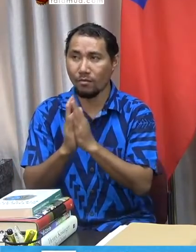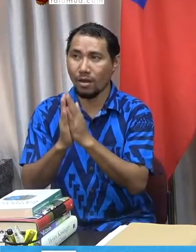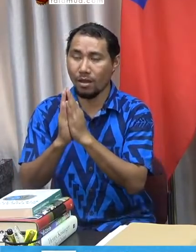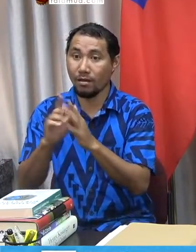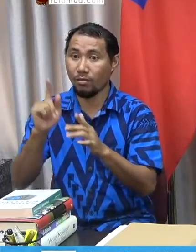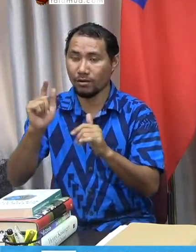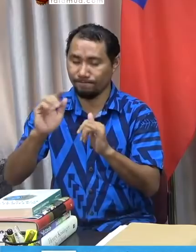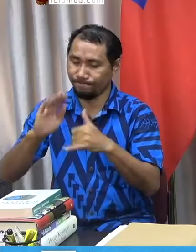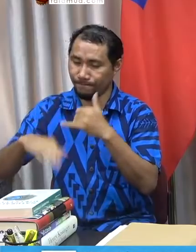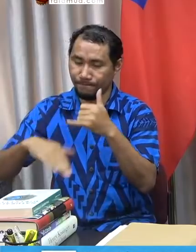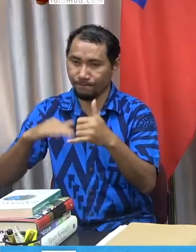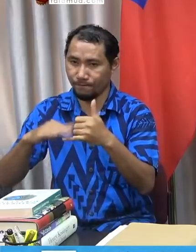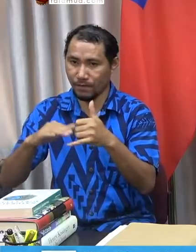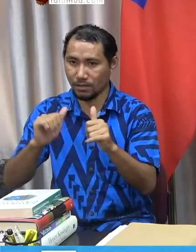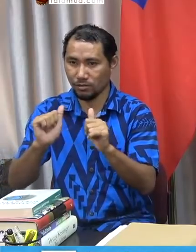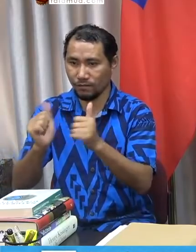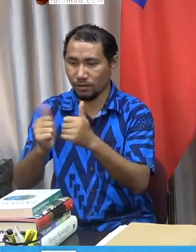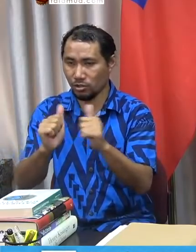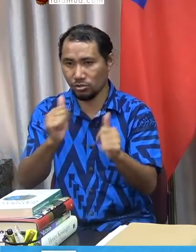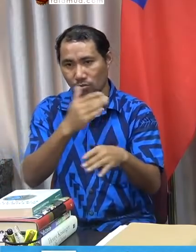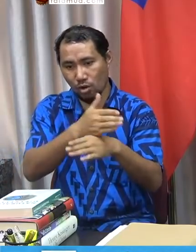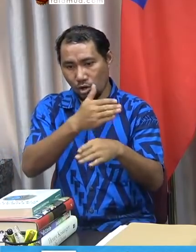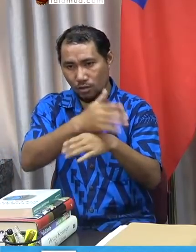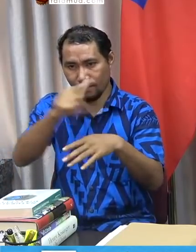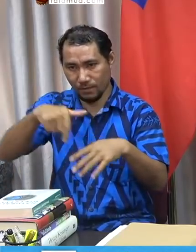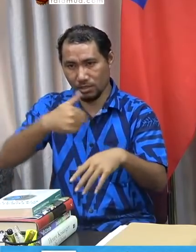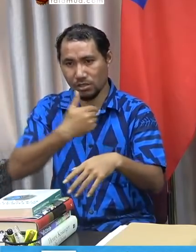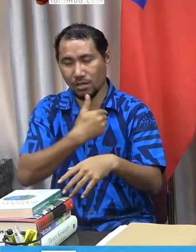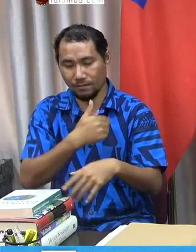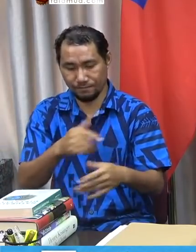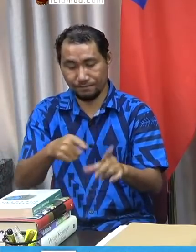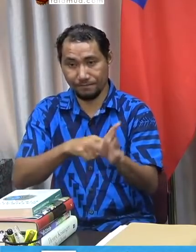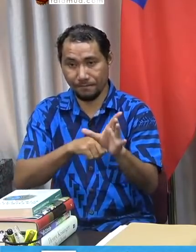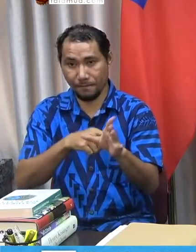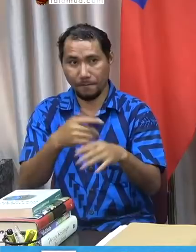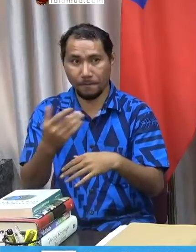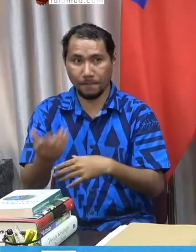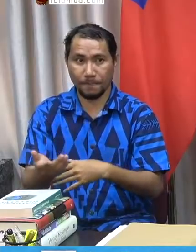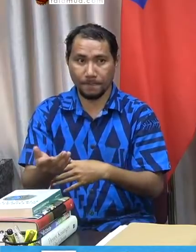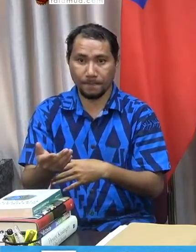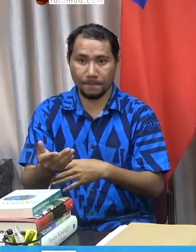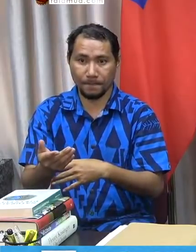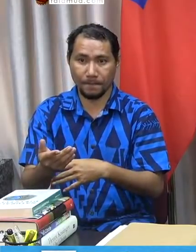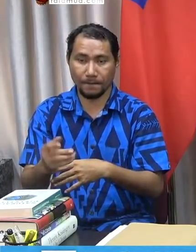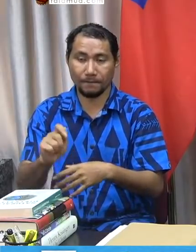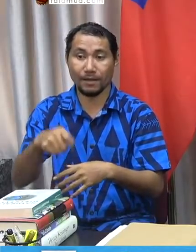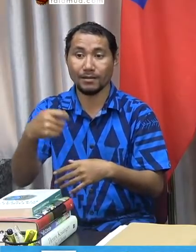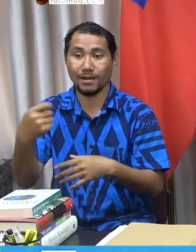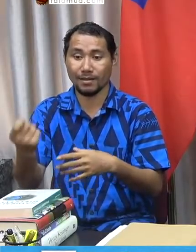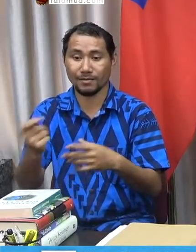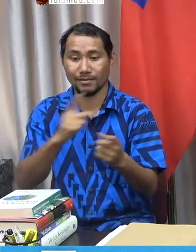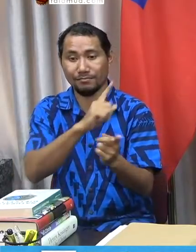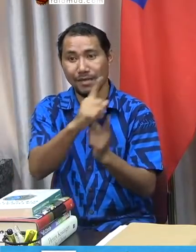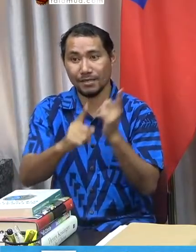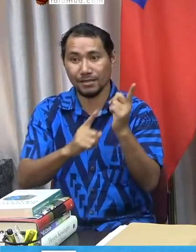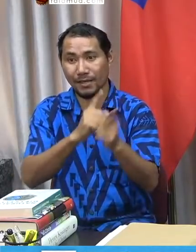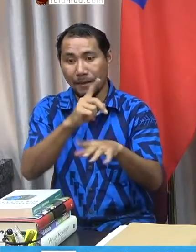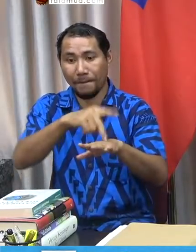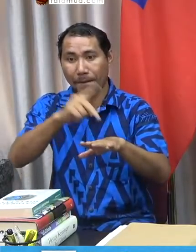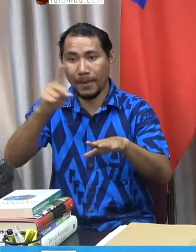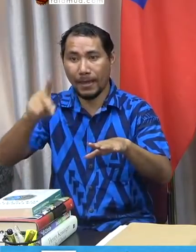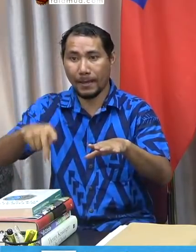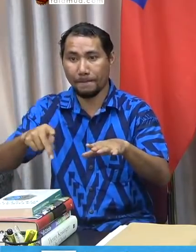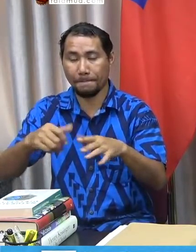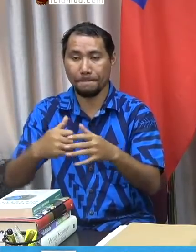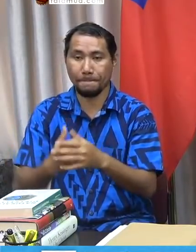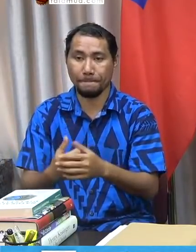wai ngā luenga o le tausanga. Ia ona soso ai lea ma le fonatanga le palemene. Ia peifo